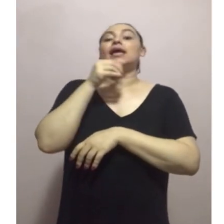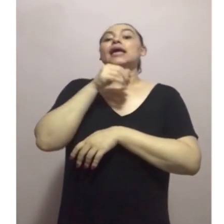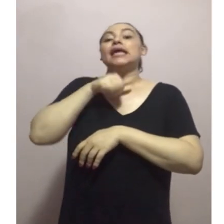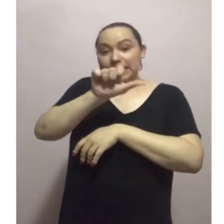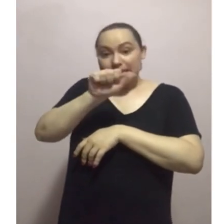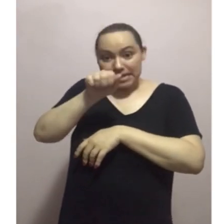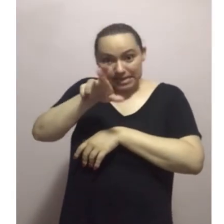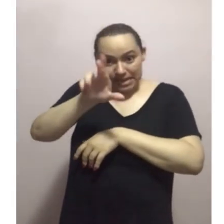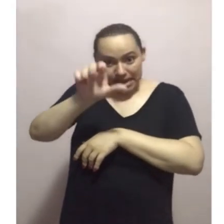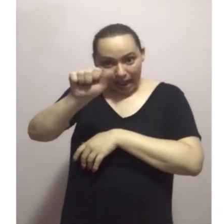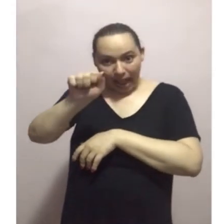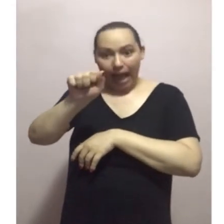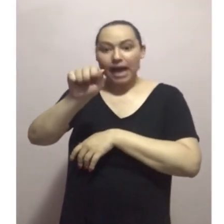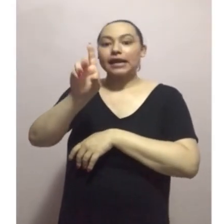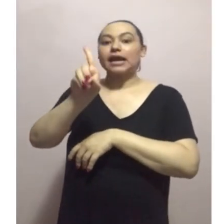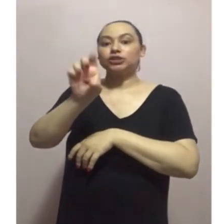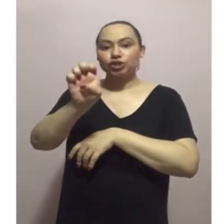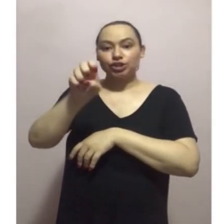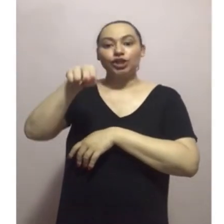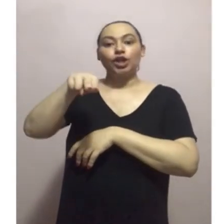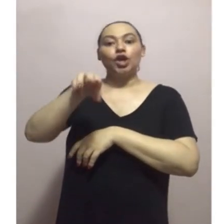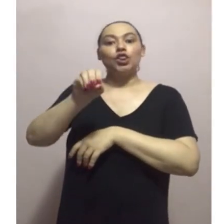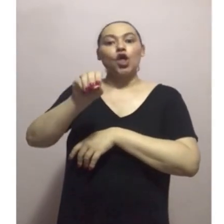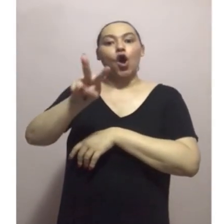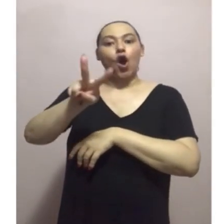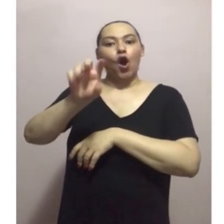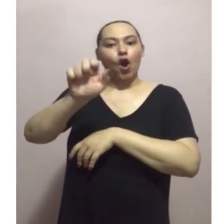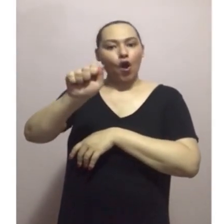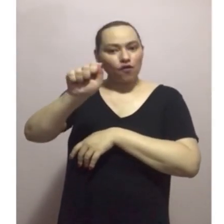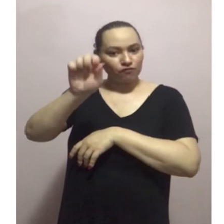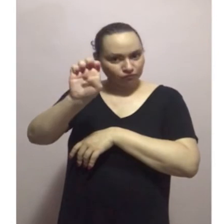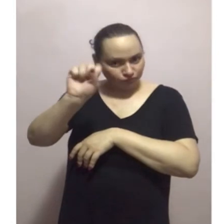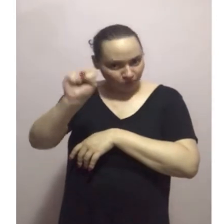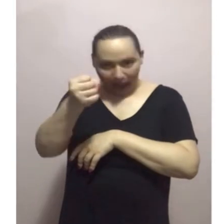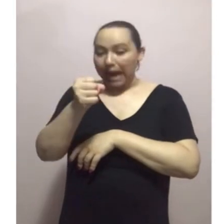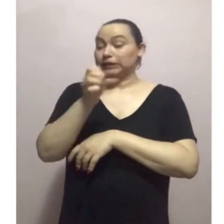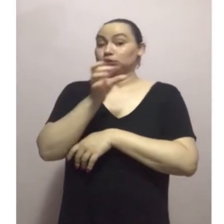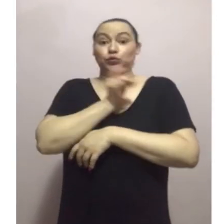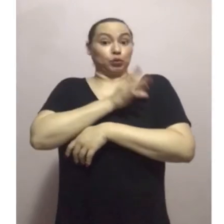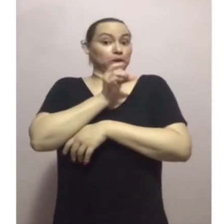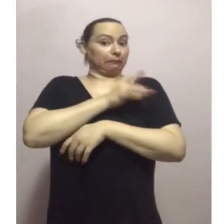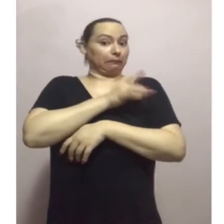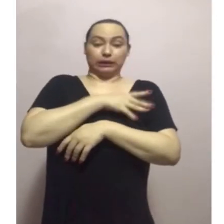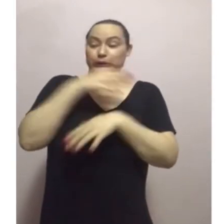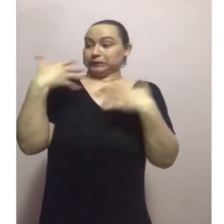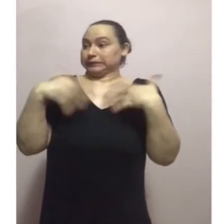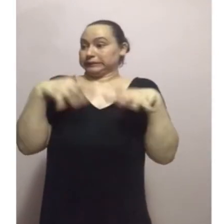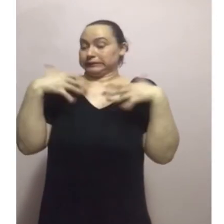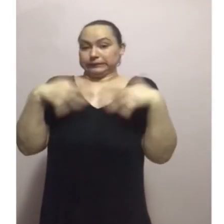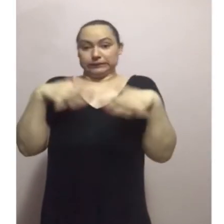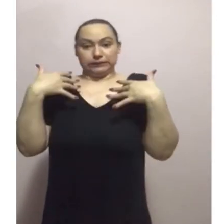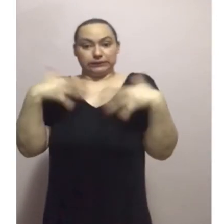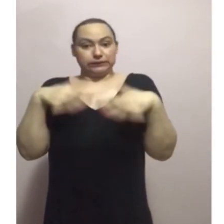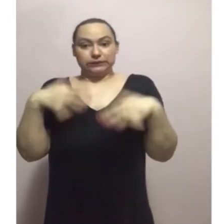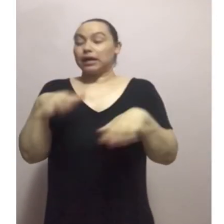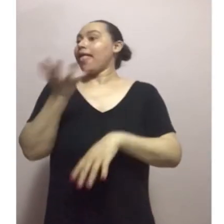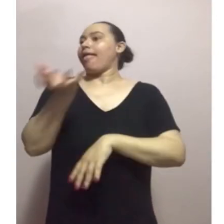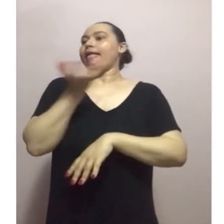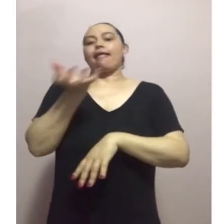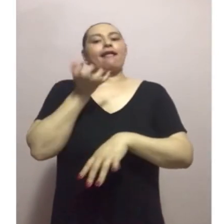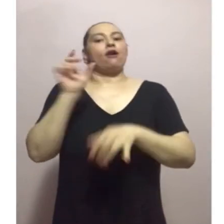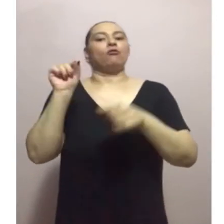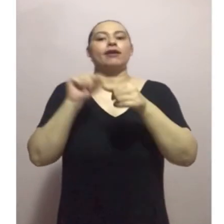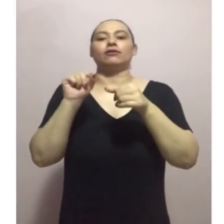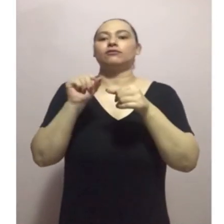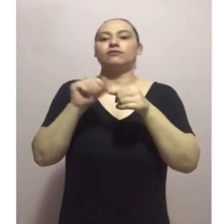fim, Yara de Novaes, que estava toda medrosa, não sei fazer isso, acho melhor já não mexer com isso, não. Yara sai da Clínica de